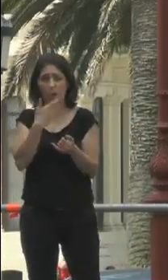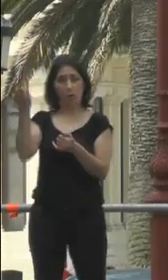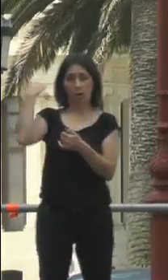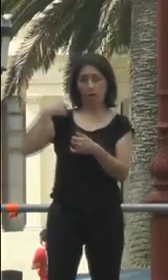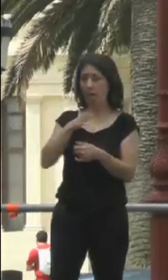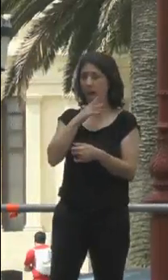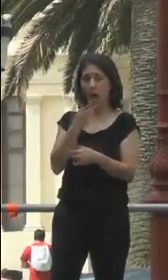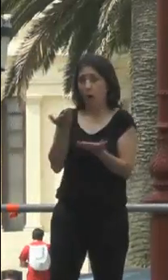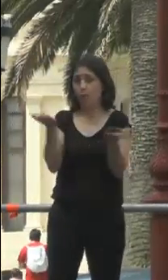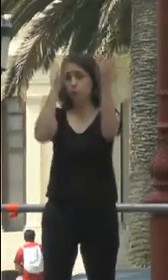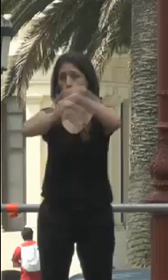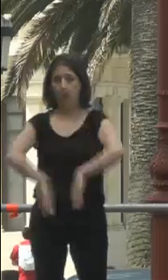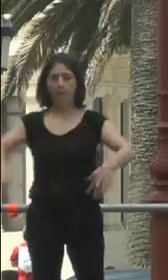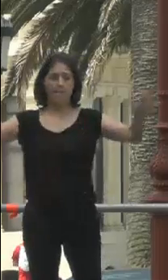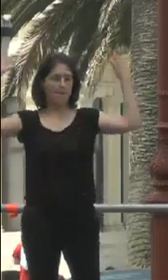foi.